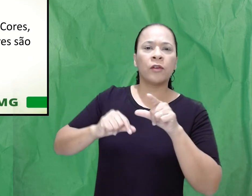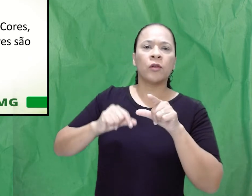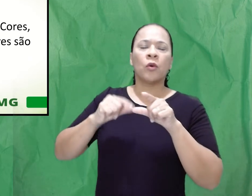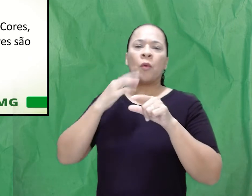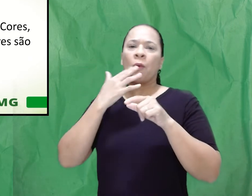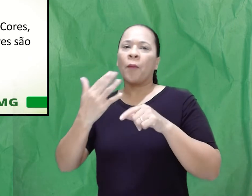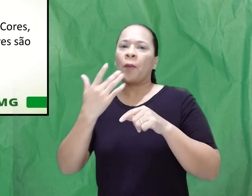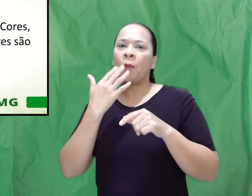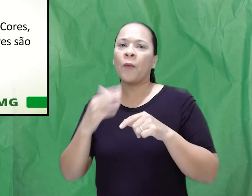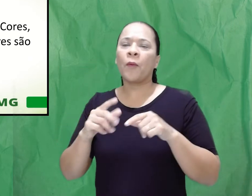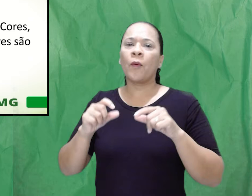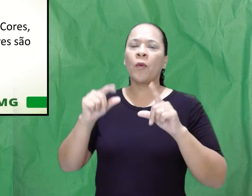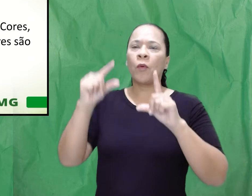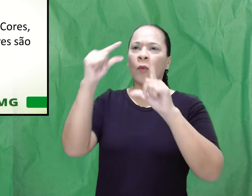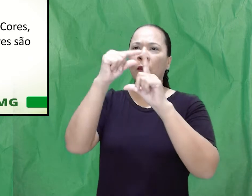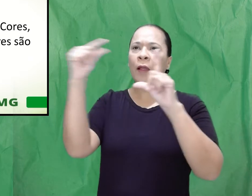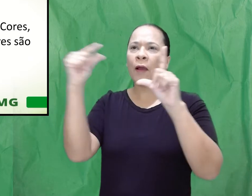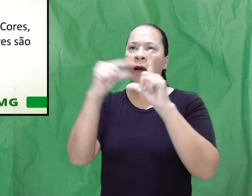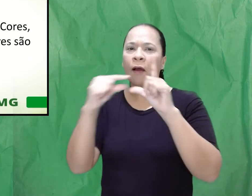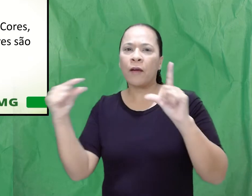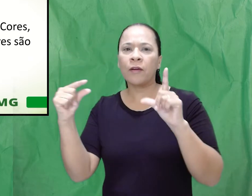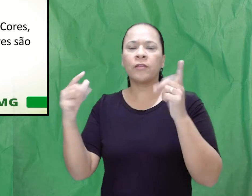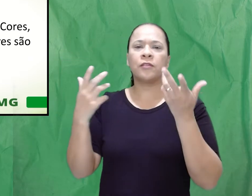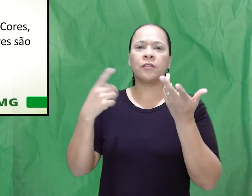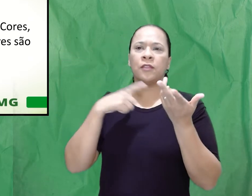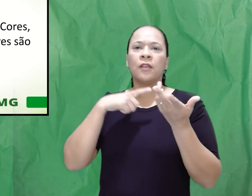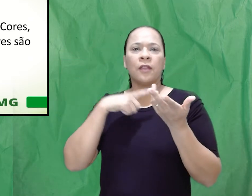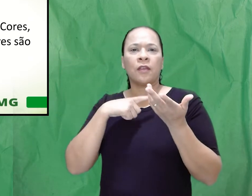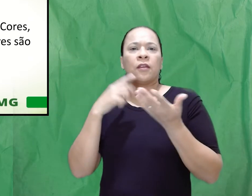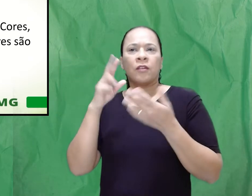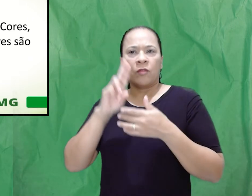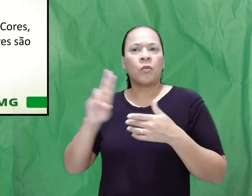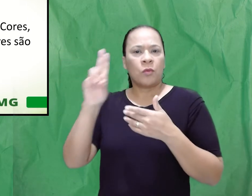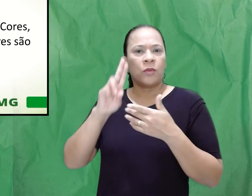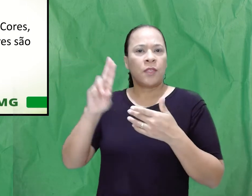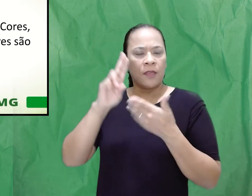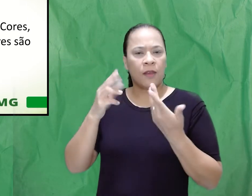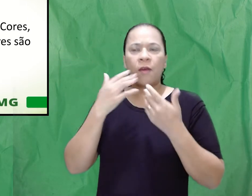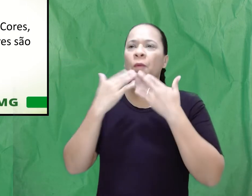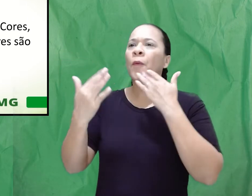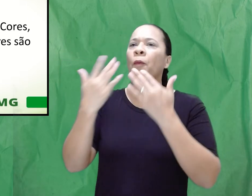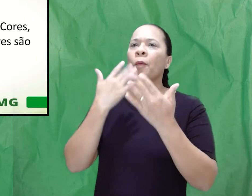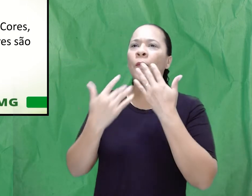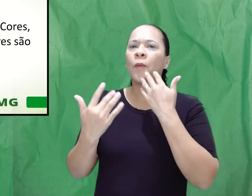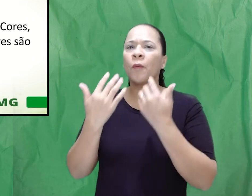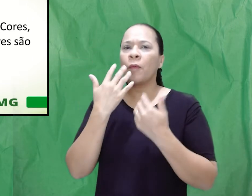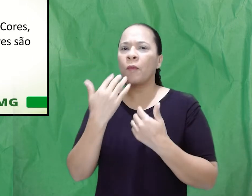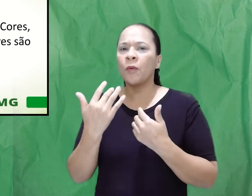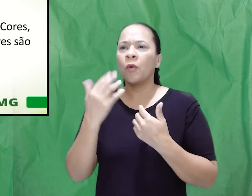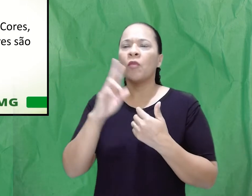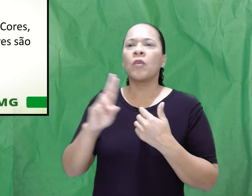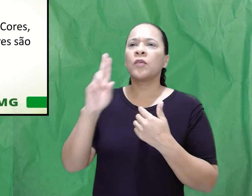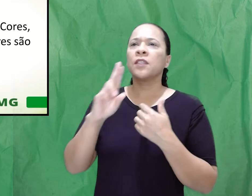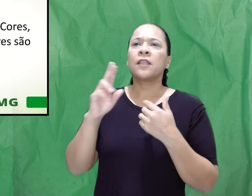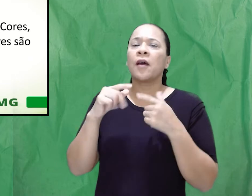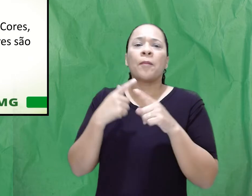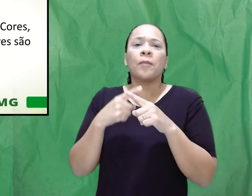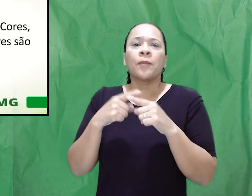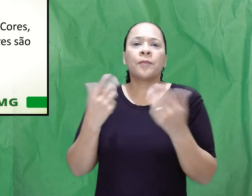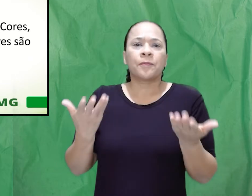do website? Por que essas cores são utilizadas? Também pensar como a responsividade do